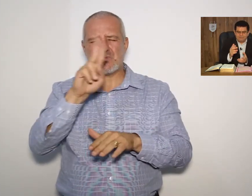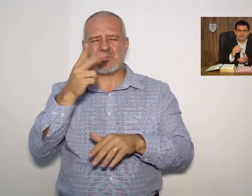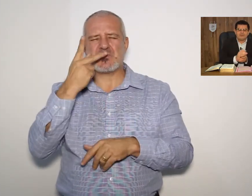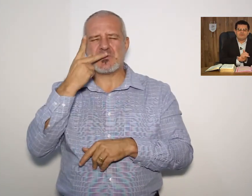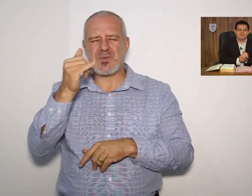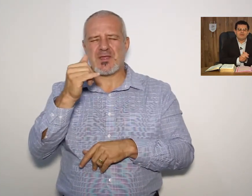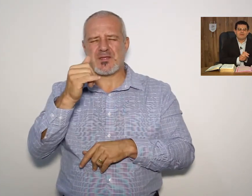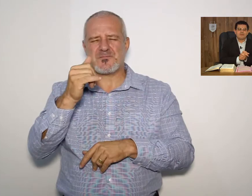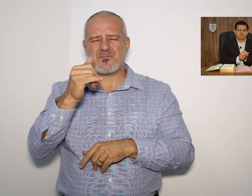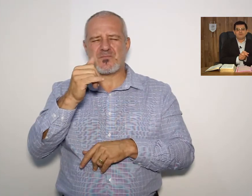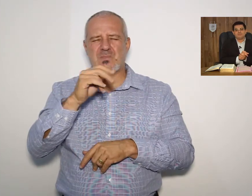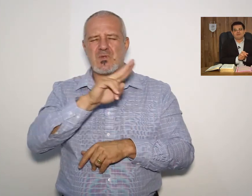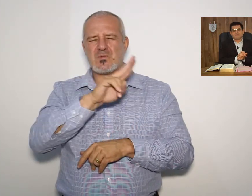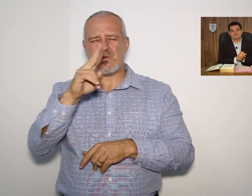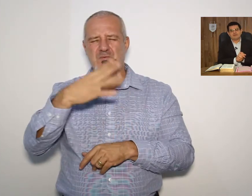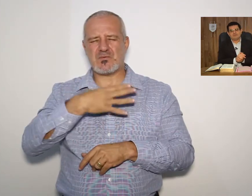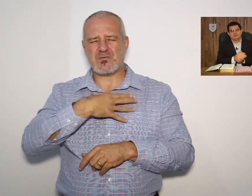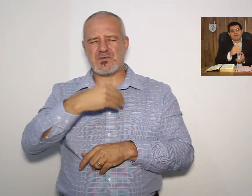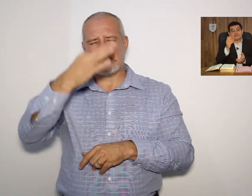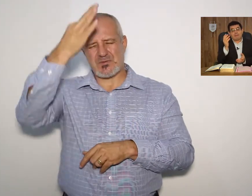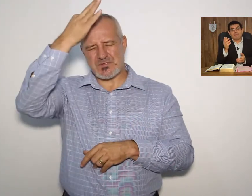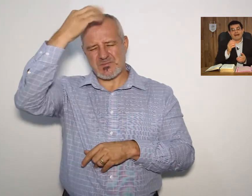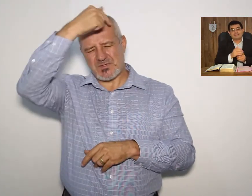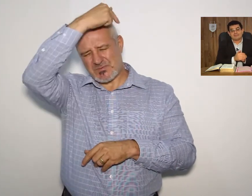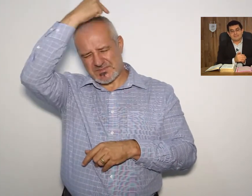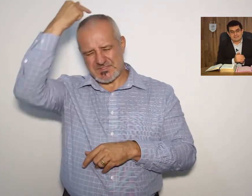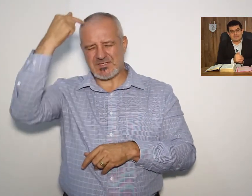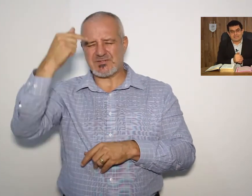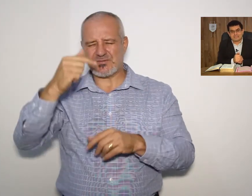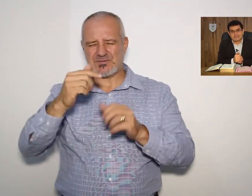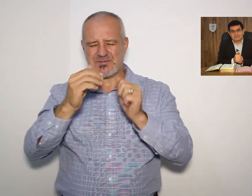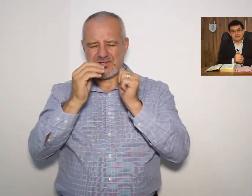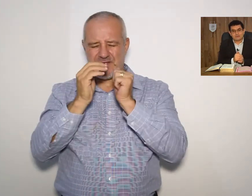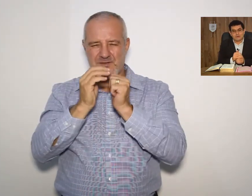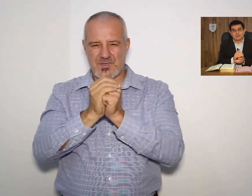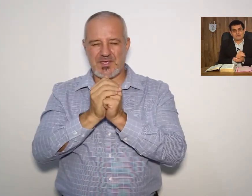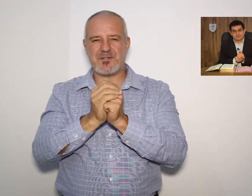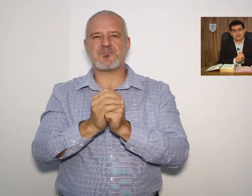do Filho e do Espírito Santo. Que a paz